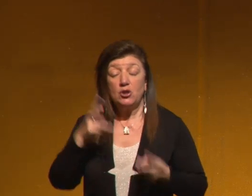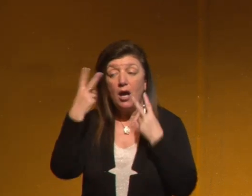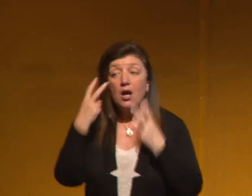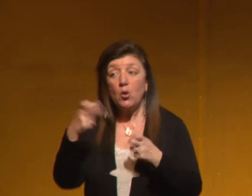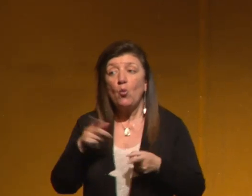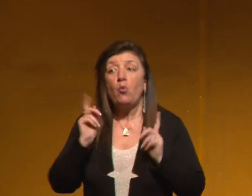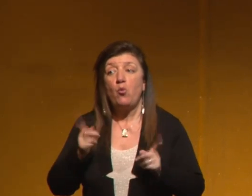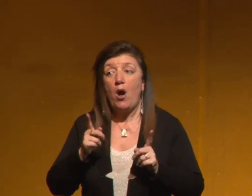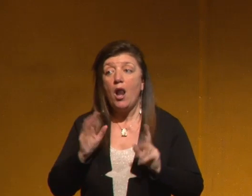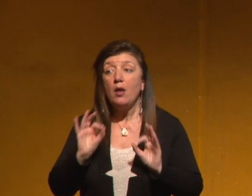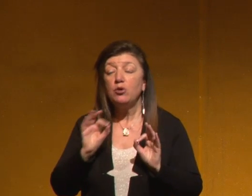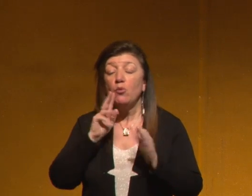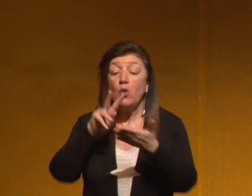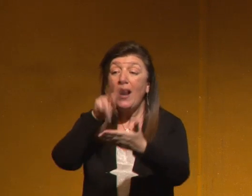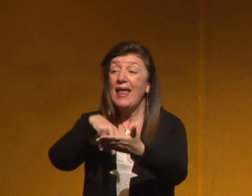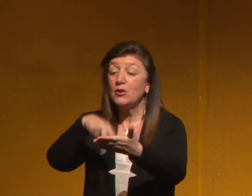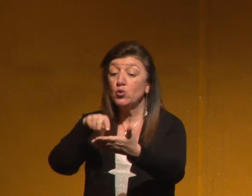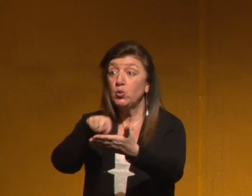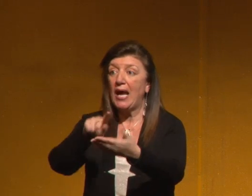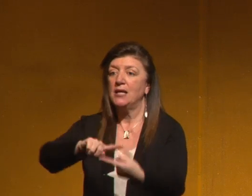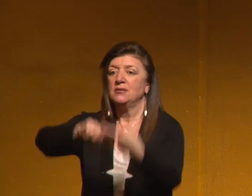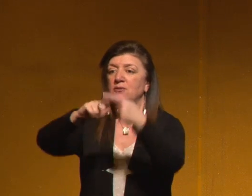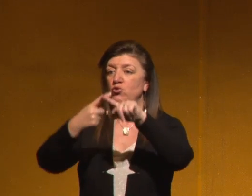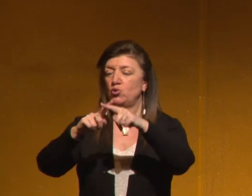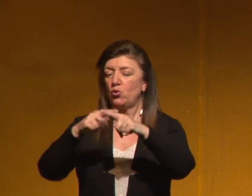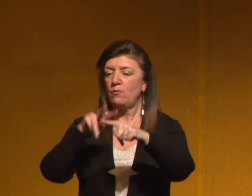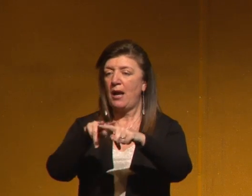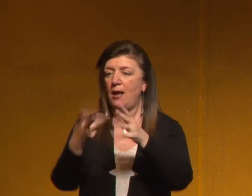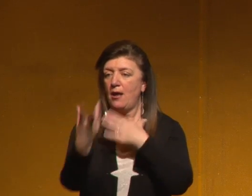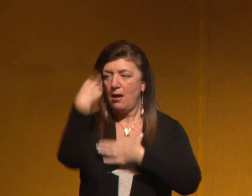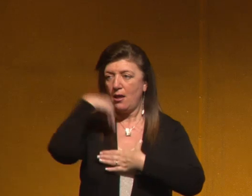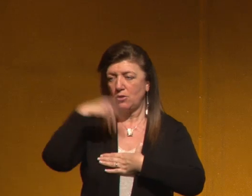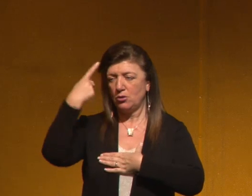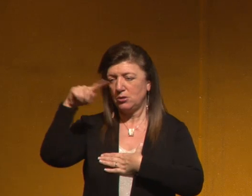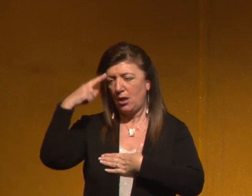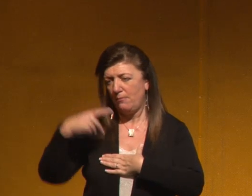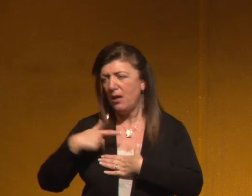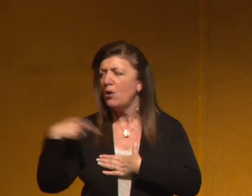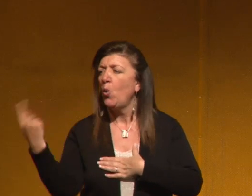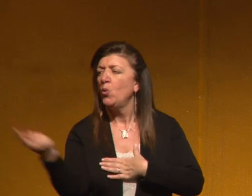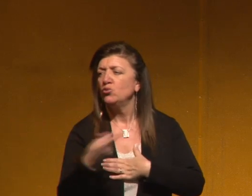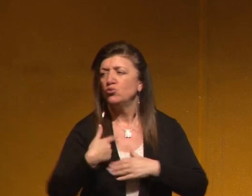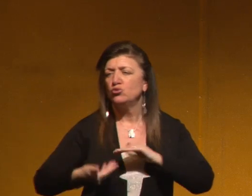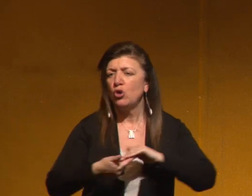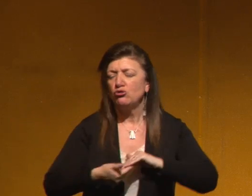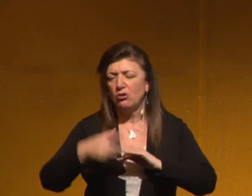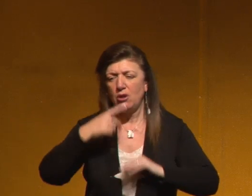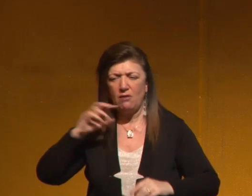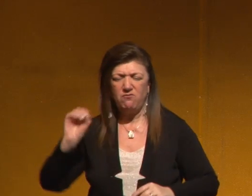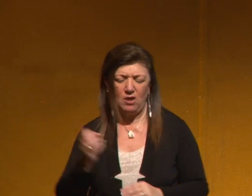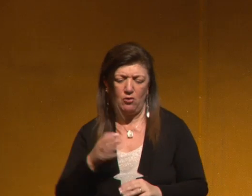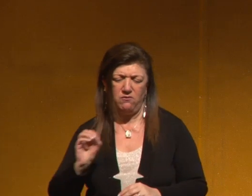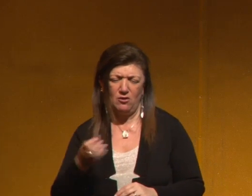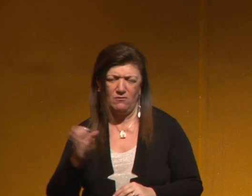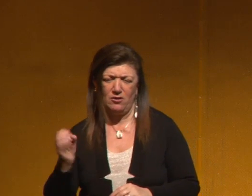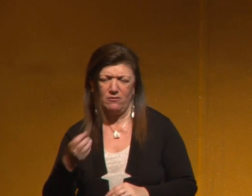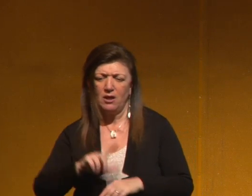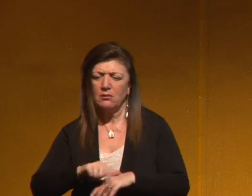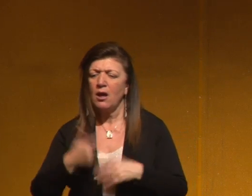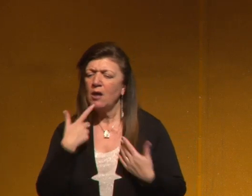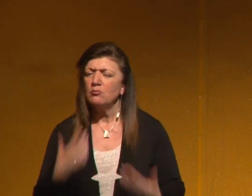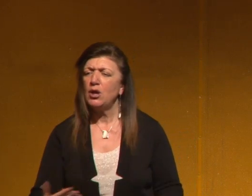strumento della lettura bisogna avere la consapevolezza che noi viviamo in una società in cui e tutto è diventato più veloce la società del tempo reale della